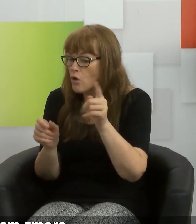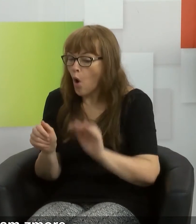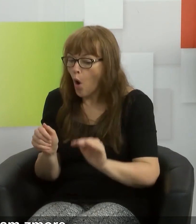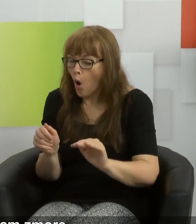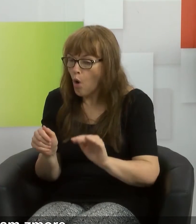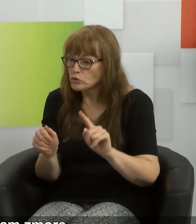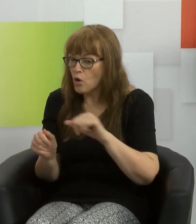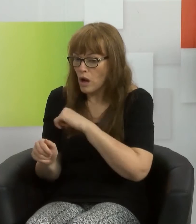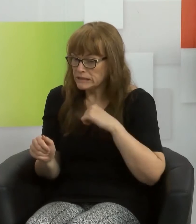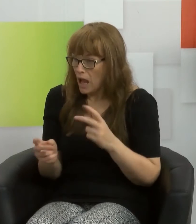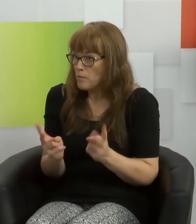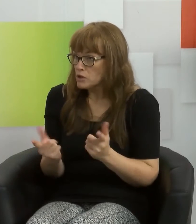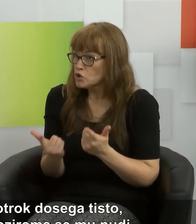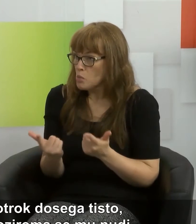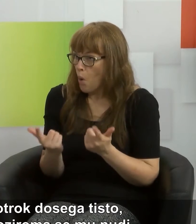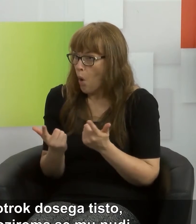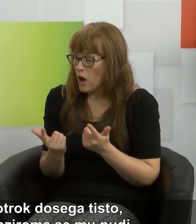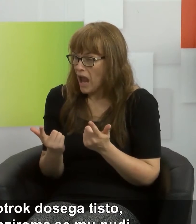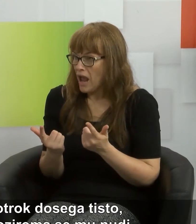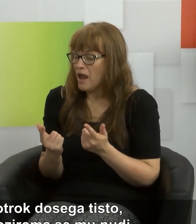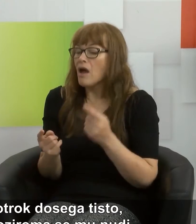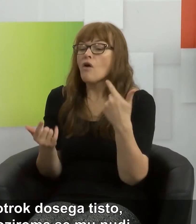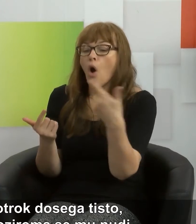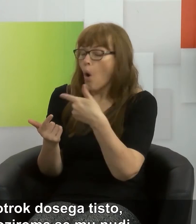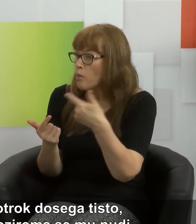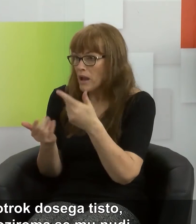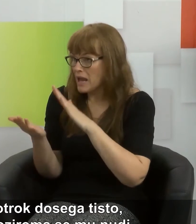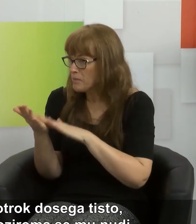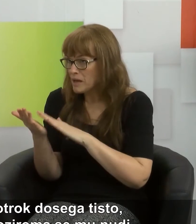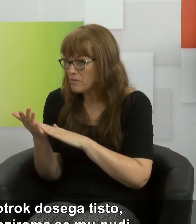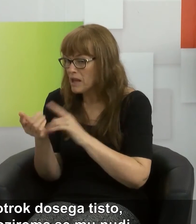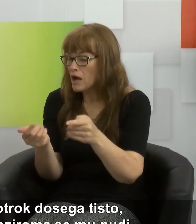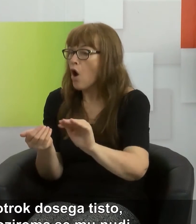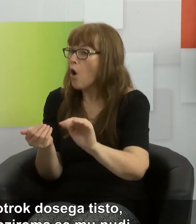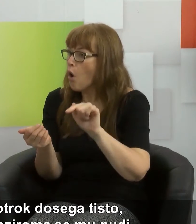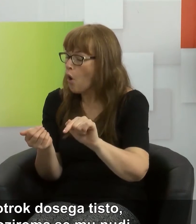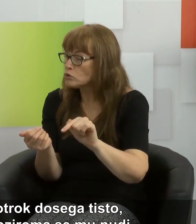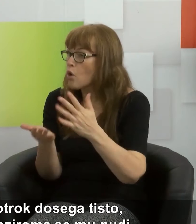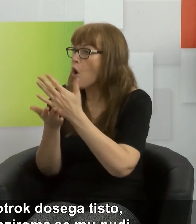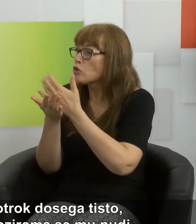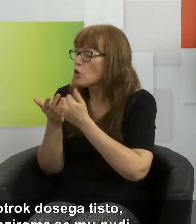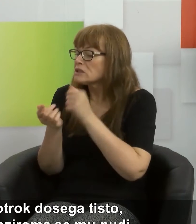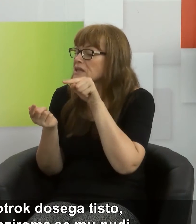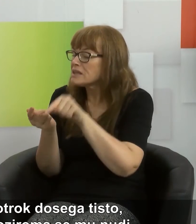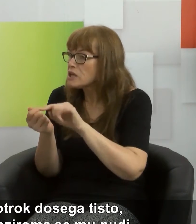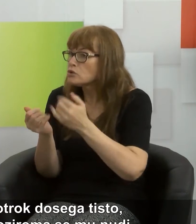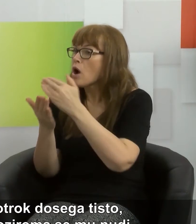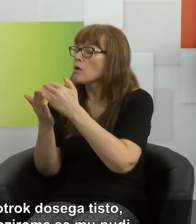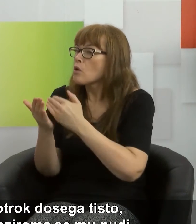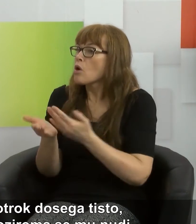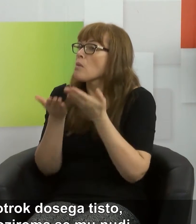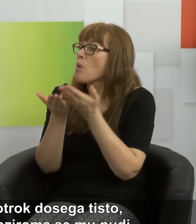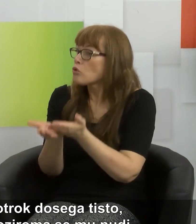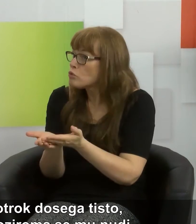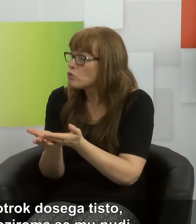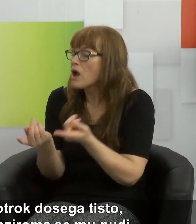to sam zmore. V obeh primerih pa otrok dosega tisto, kar program